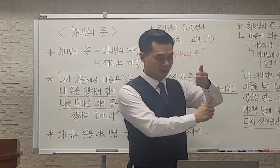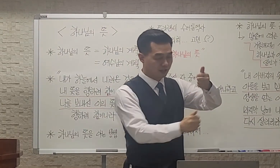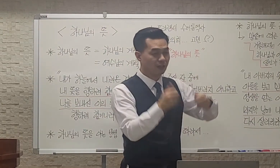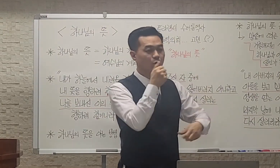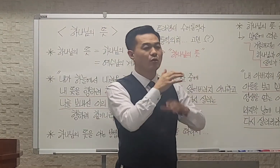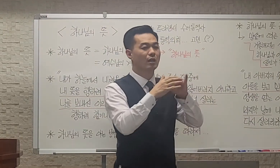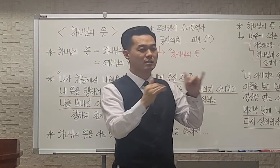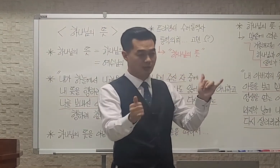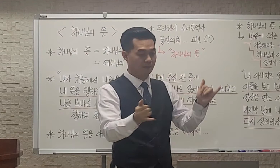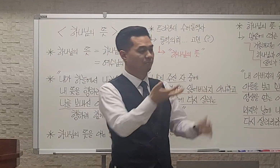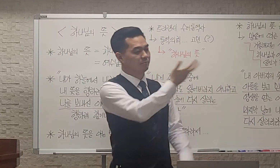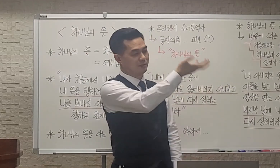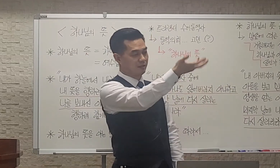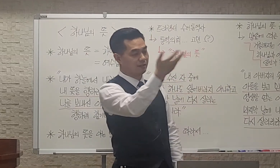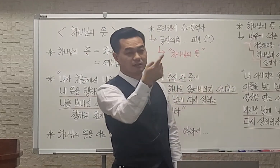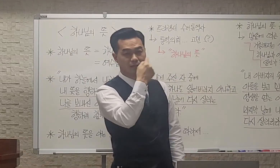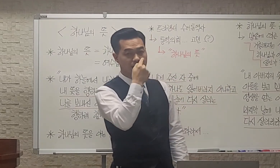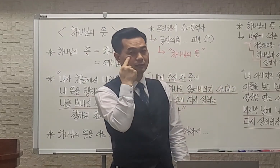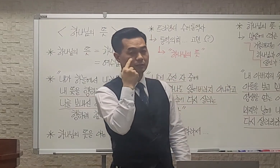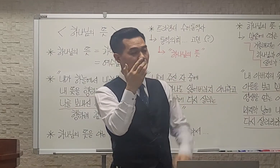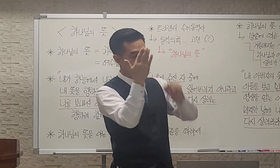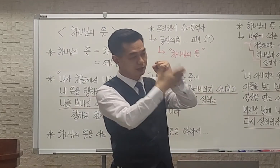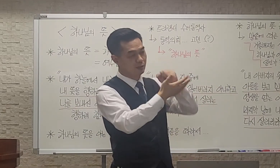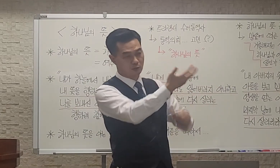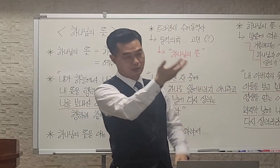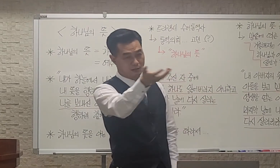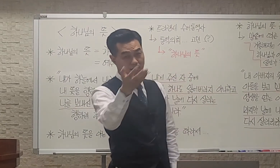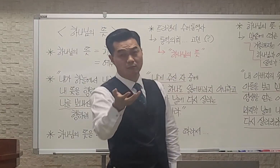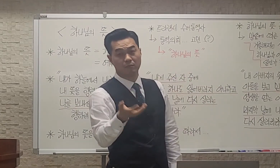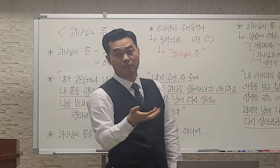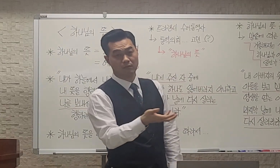다단계 통역한 사람 증거 사진이 돌아다니.